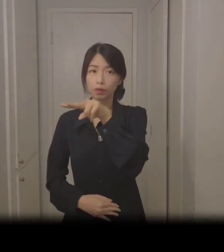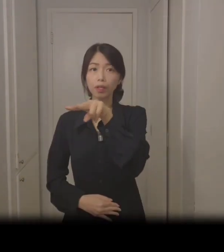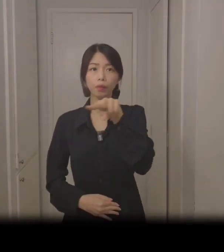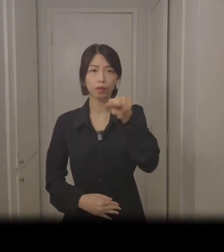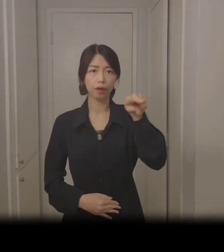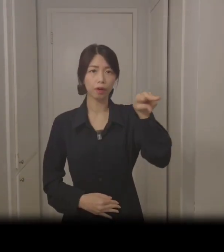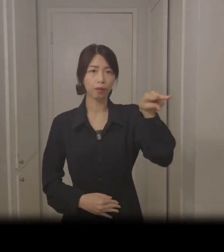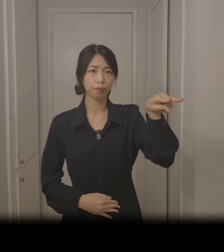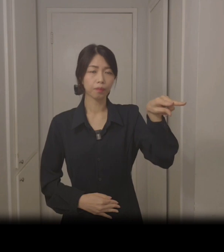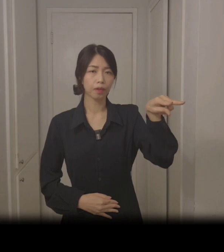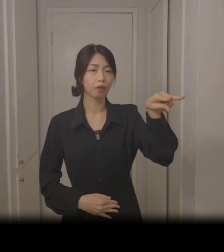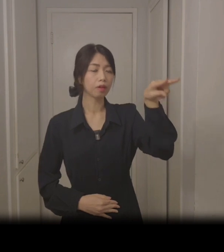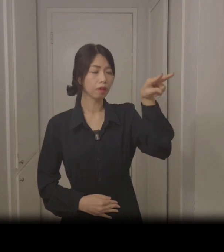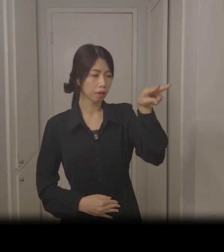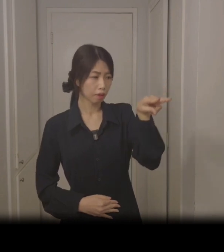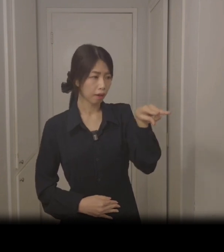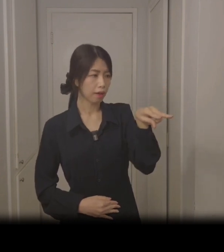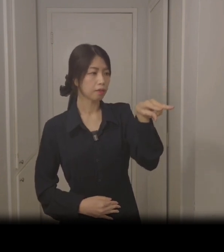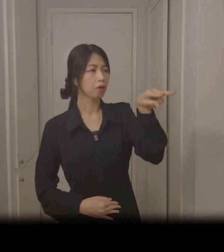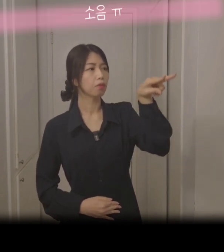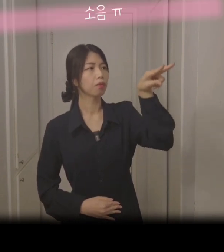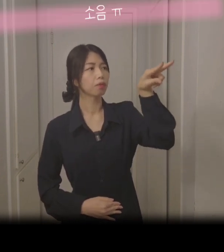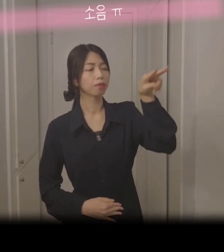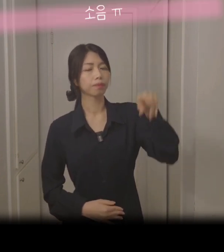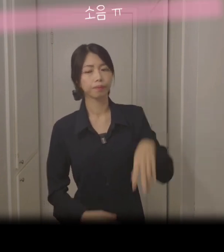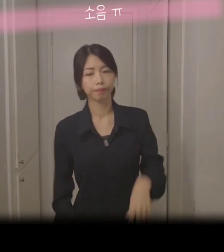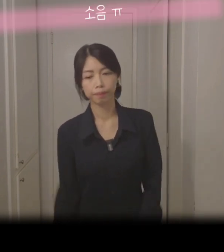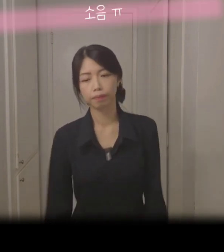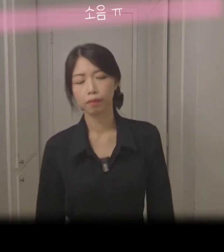쳐다보는 거예요. 이거를 아래에서